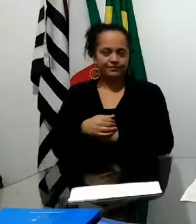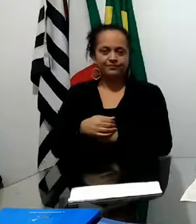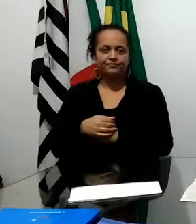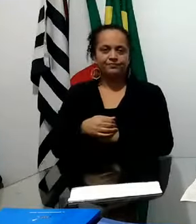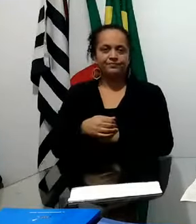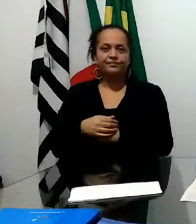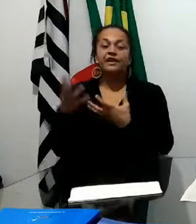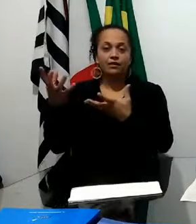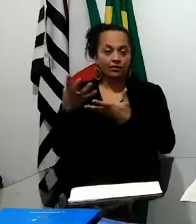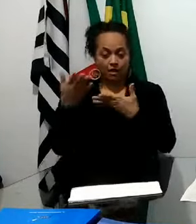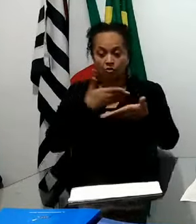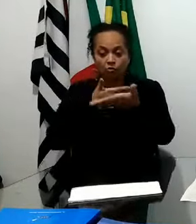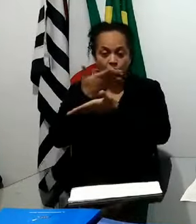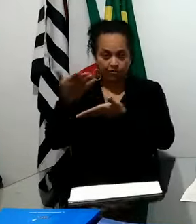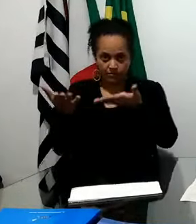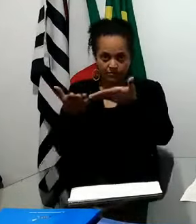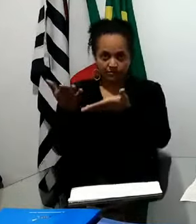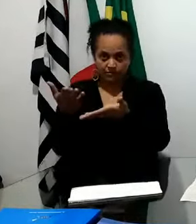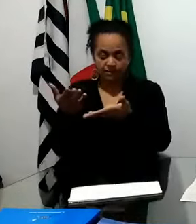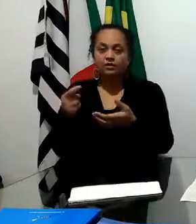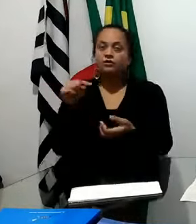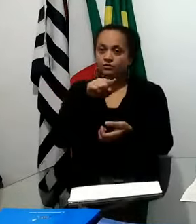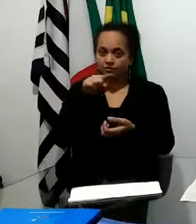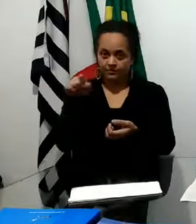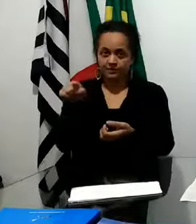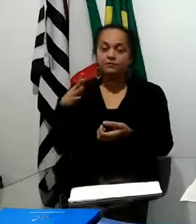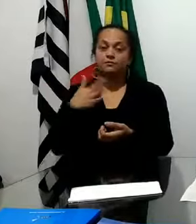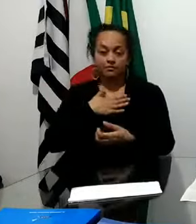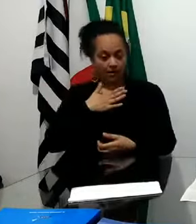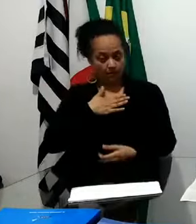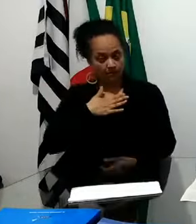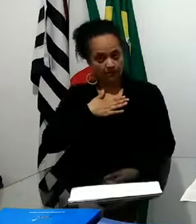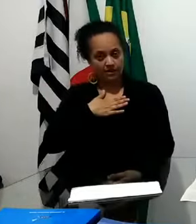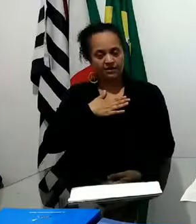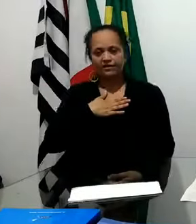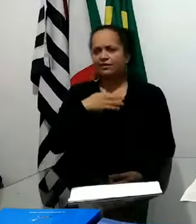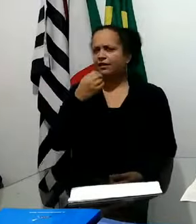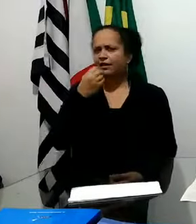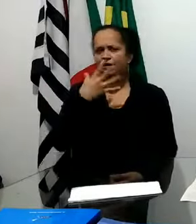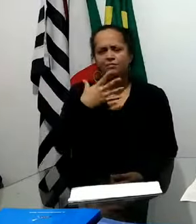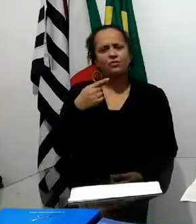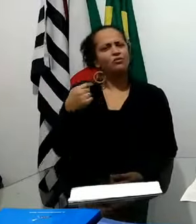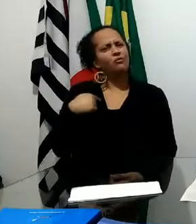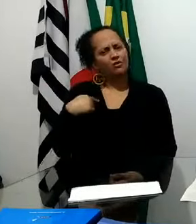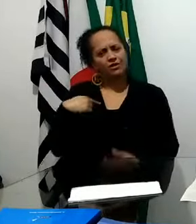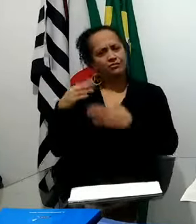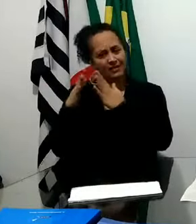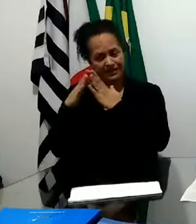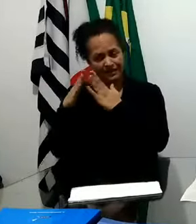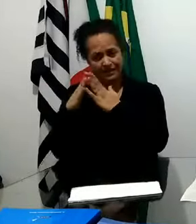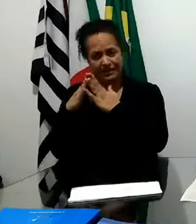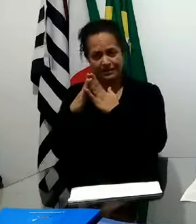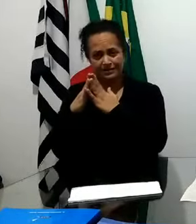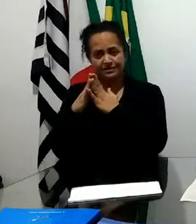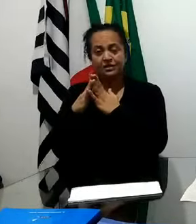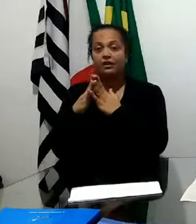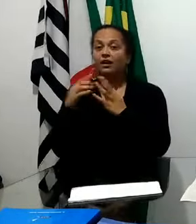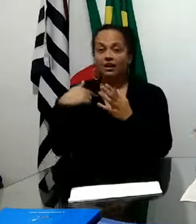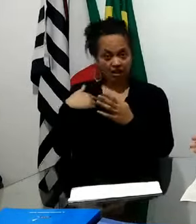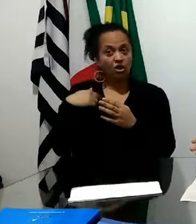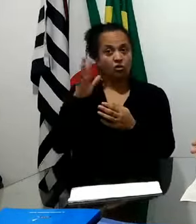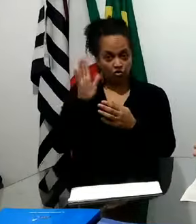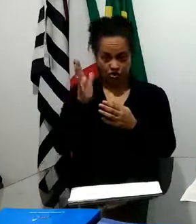para mim, não quero que vocês se escandalizem com isso, mas para mim tem sido uma benção esses tempos em casa. E olha que eu já sou do lar, hein? Eu